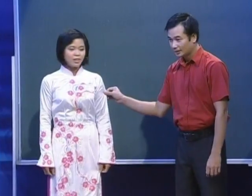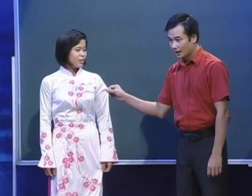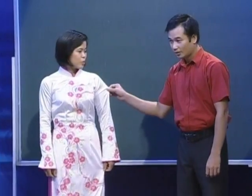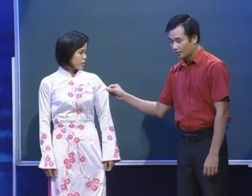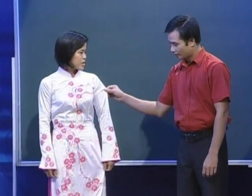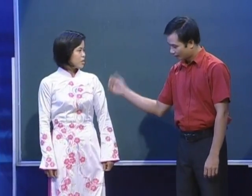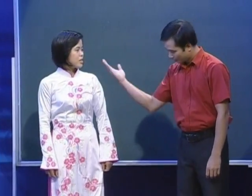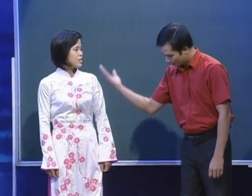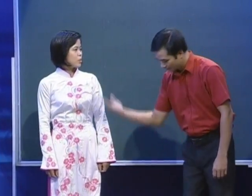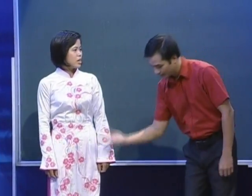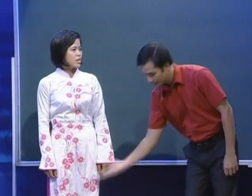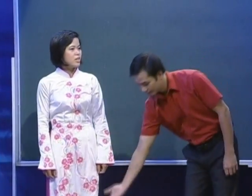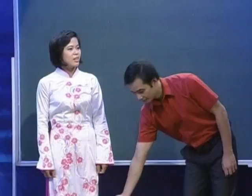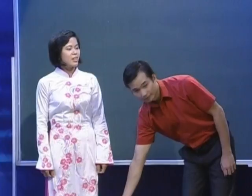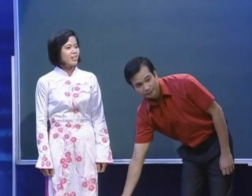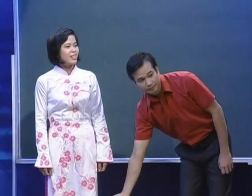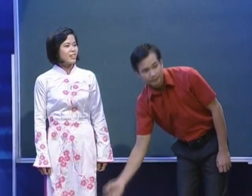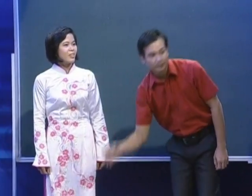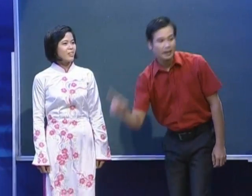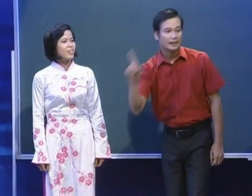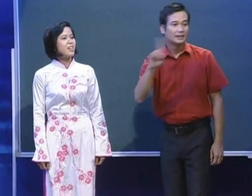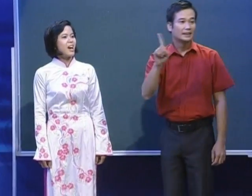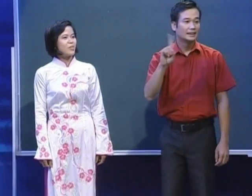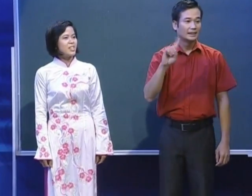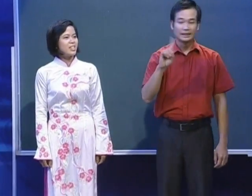Hãy cùng quan sát theo tay chỉ của thầy. Đây là áo gì nhỉ?